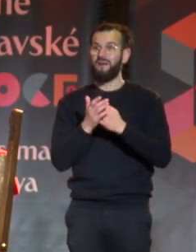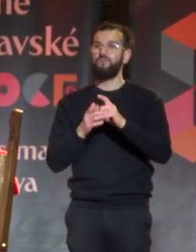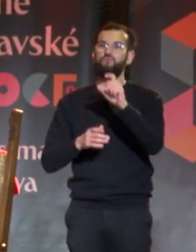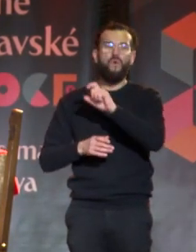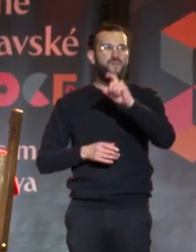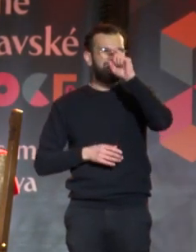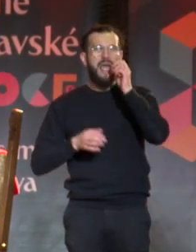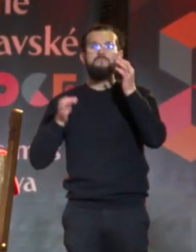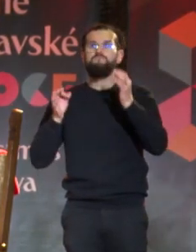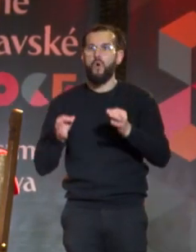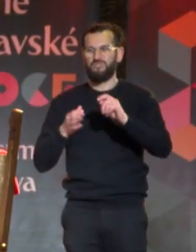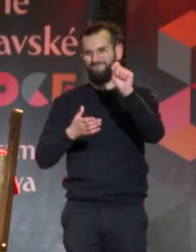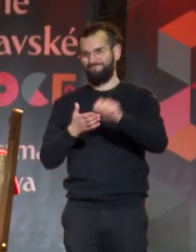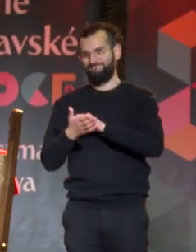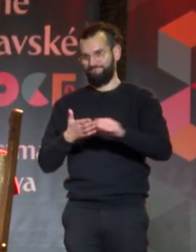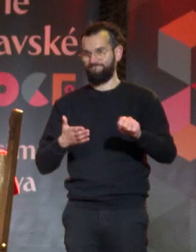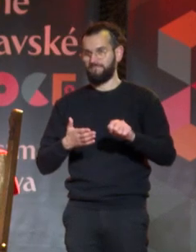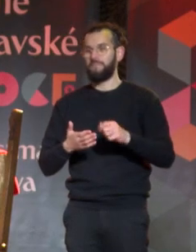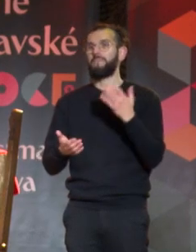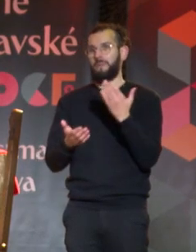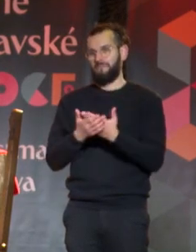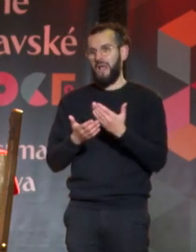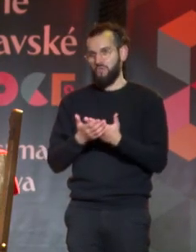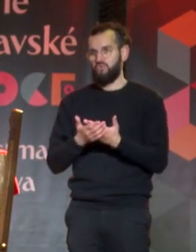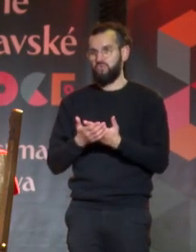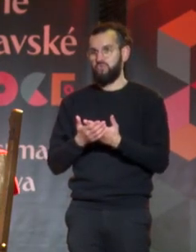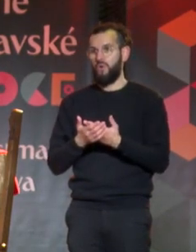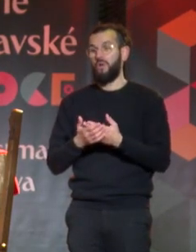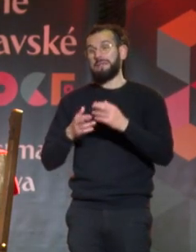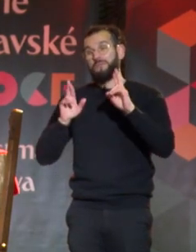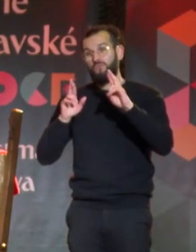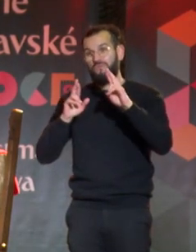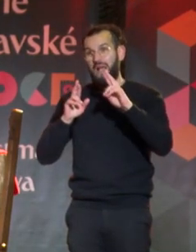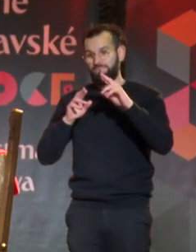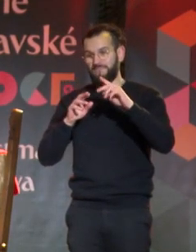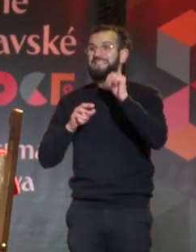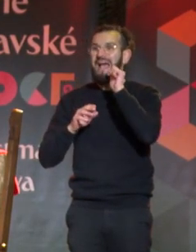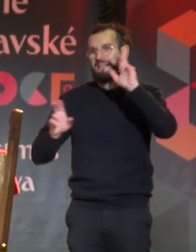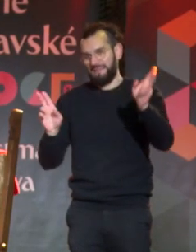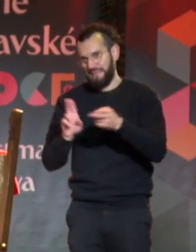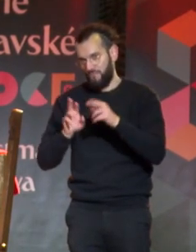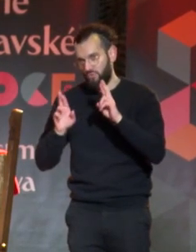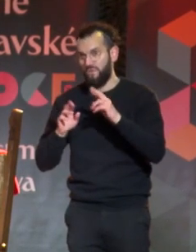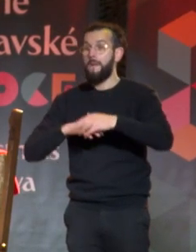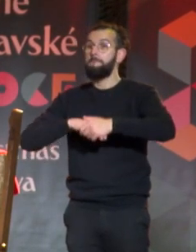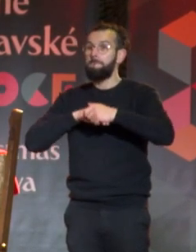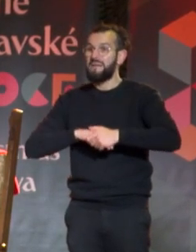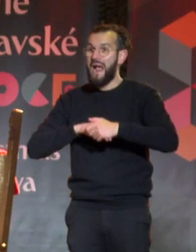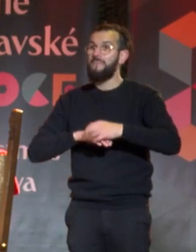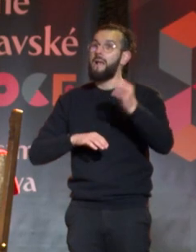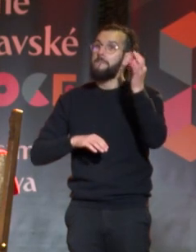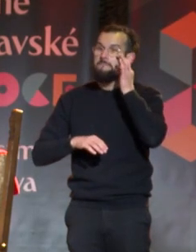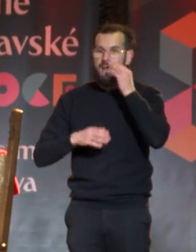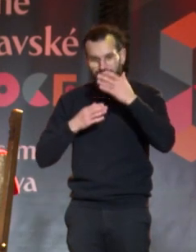kvôli nepriazni počasia ruší, takže sa snáď uvidíme opäť zajtra. Želám vám ešte